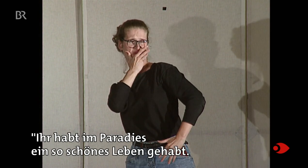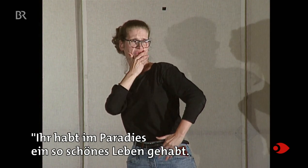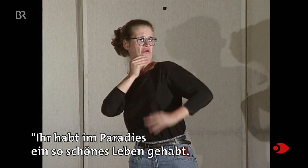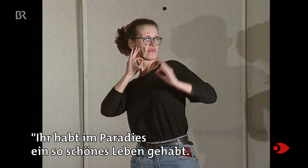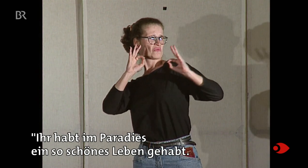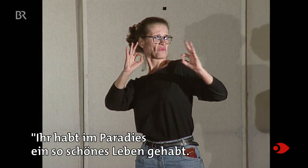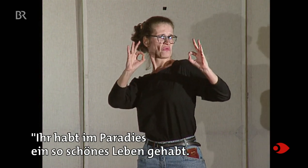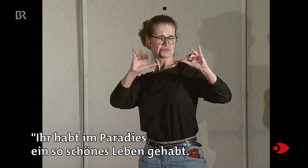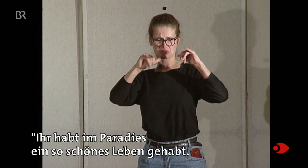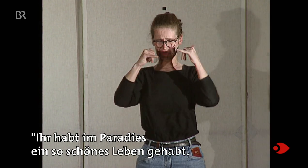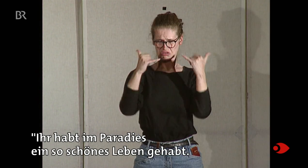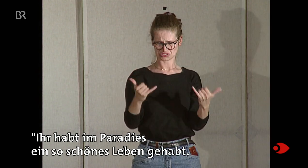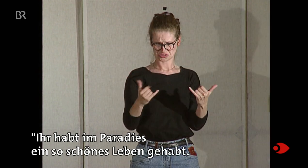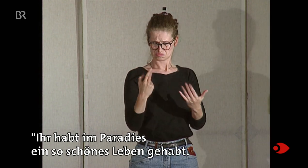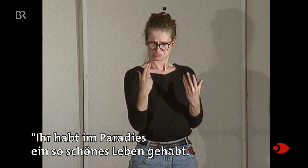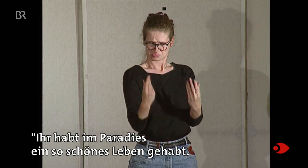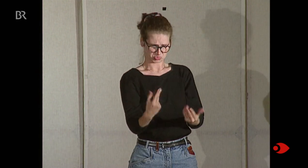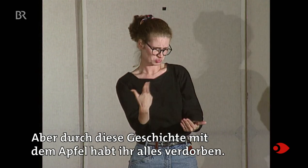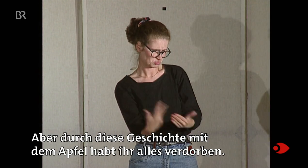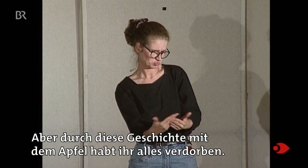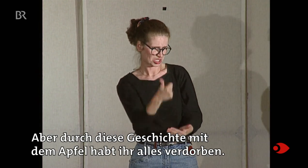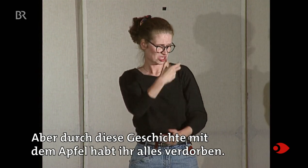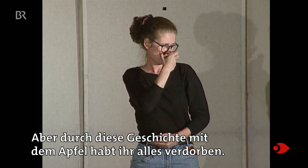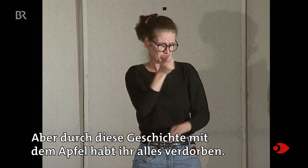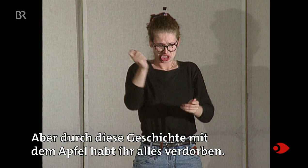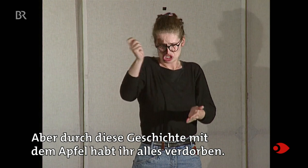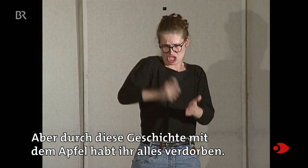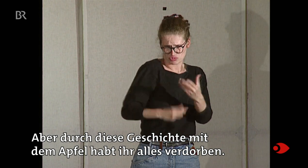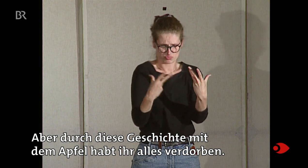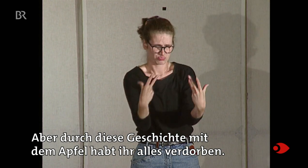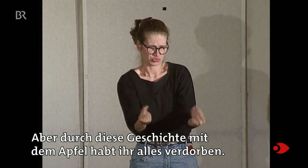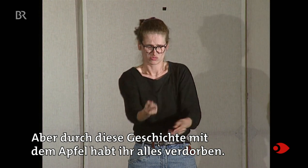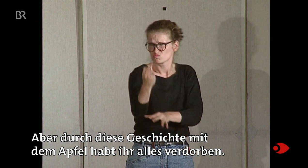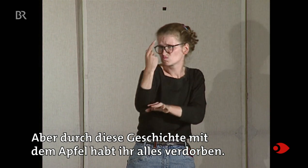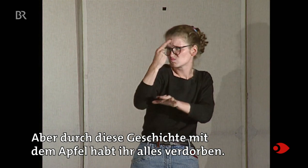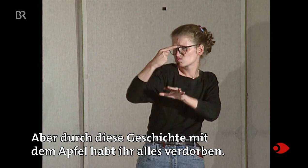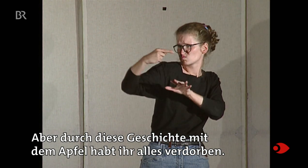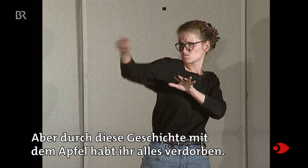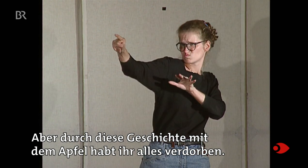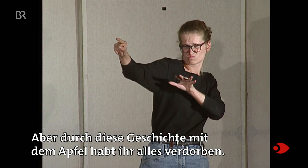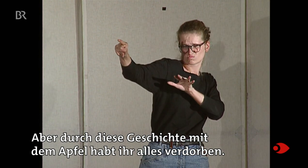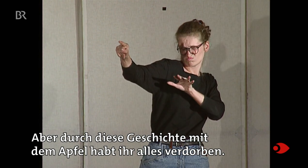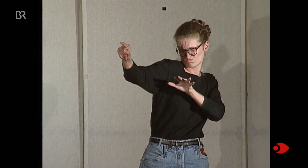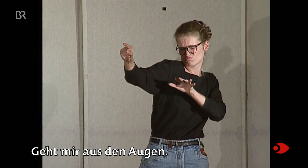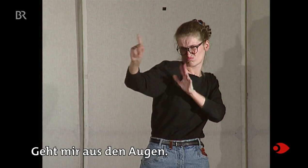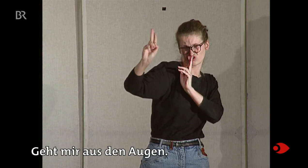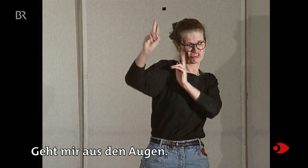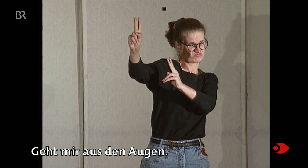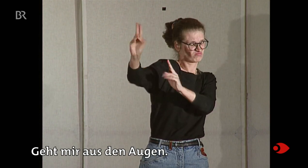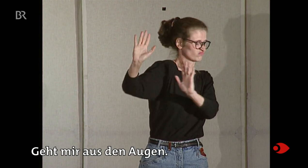Paradies ein so schönes Leben gehabt. Aber durch diese Geschichte mit dem Apfel habt ihr alles verdorben. Geht mir aus den Augen,